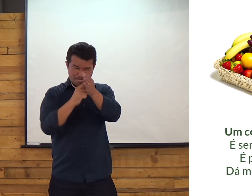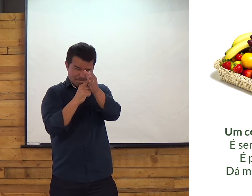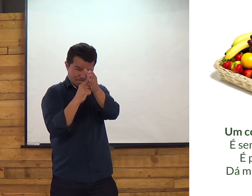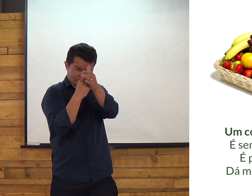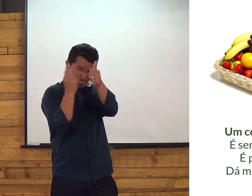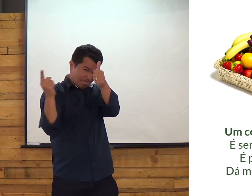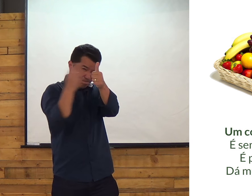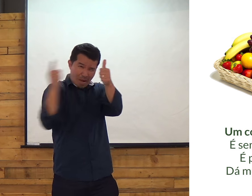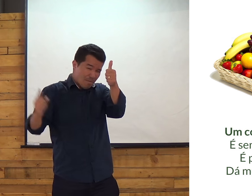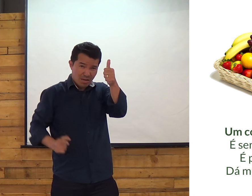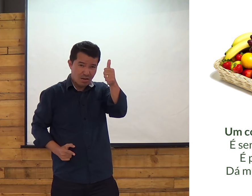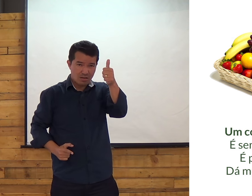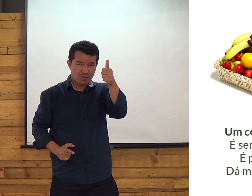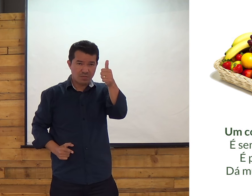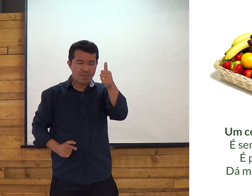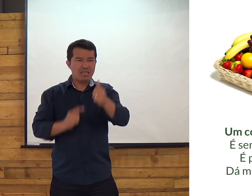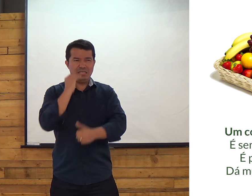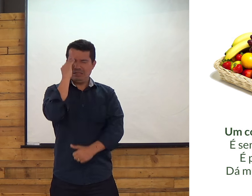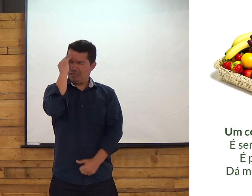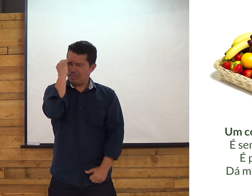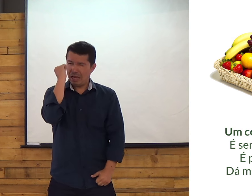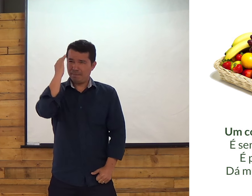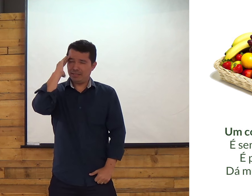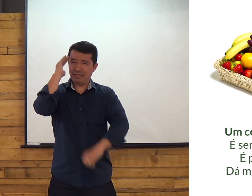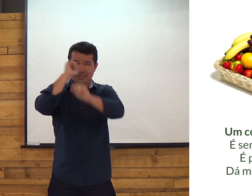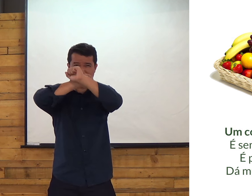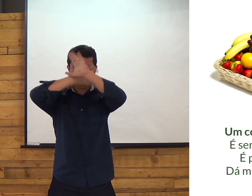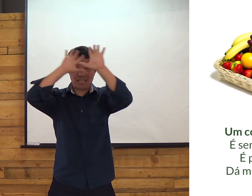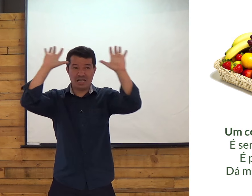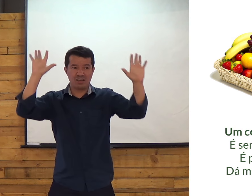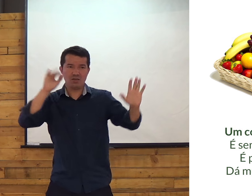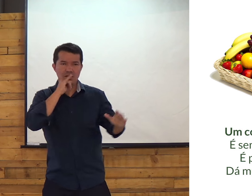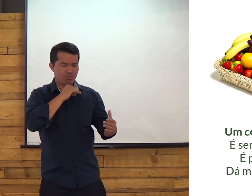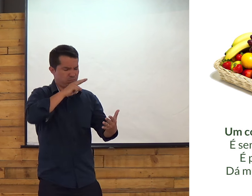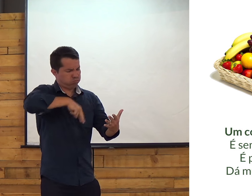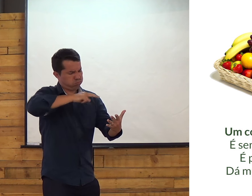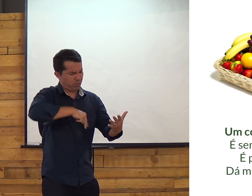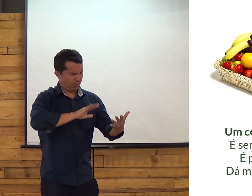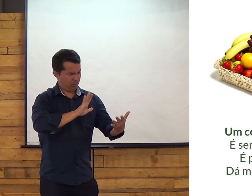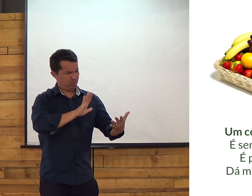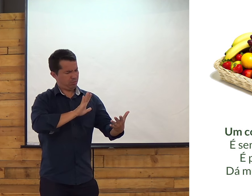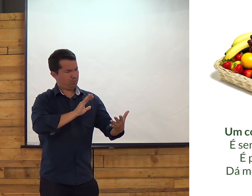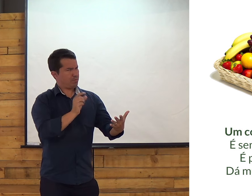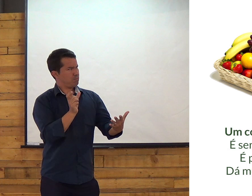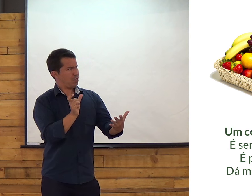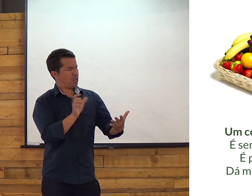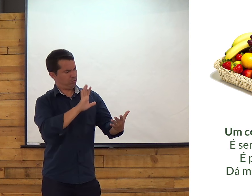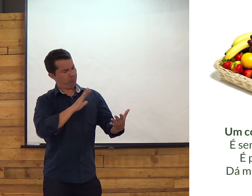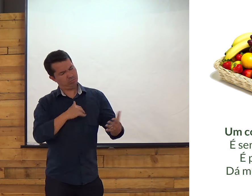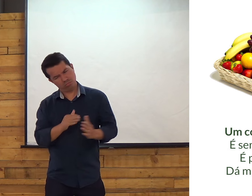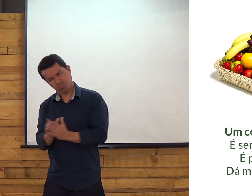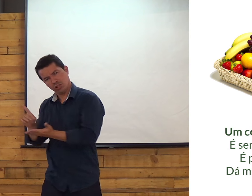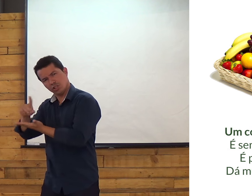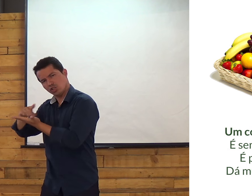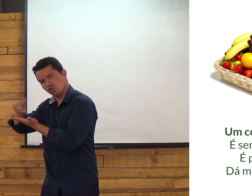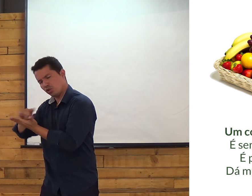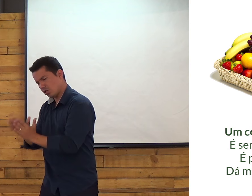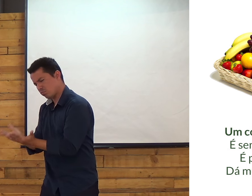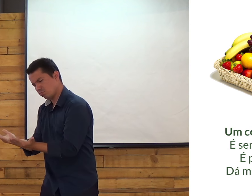Sabe? As coisas do Senhor têm as coisas de Deus em primeiro lugar. E você vai e